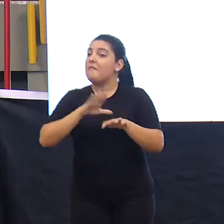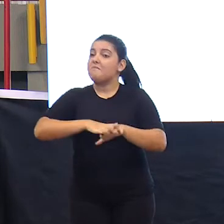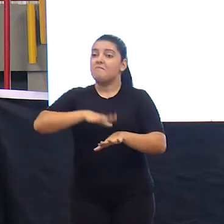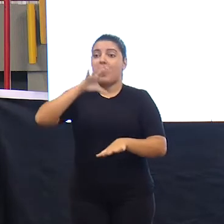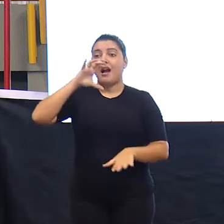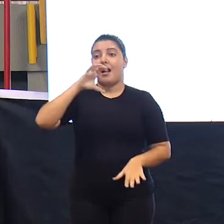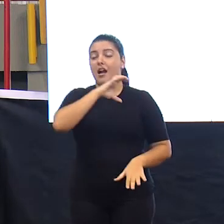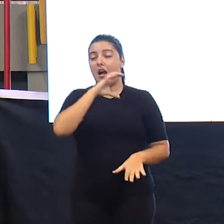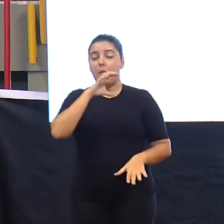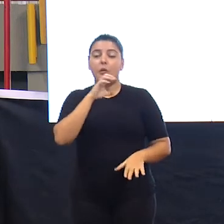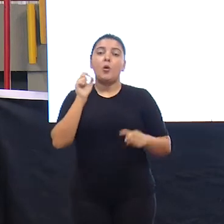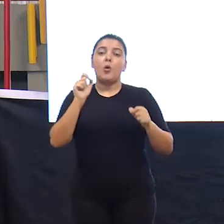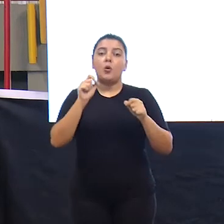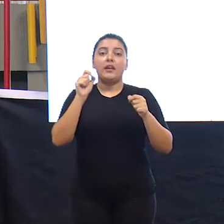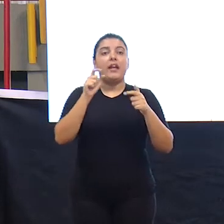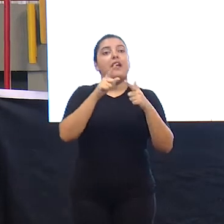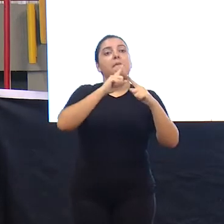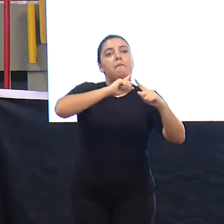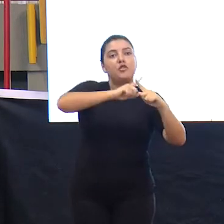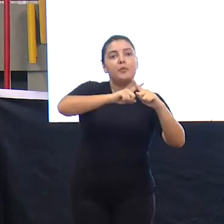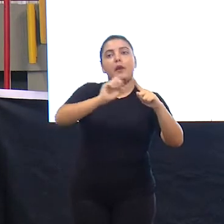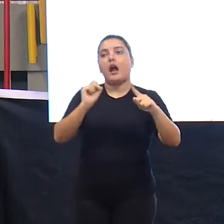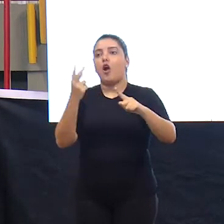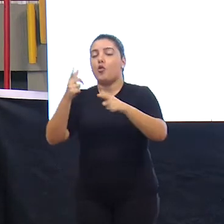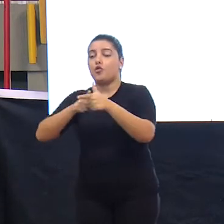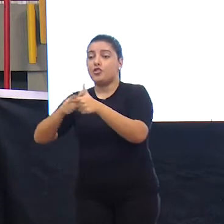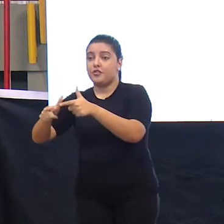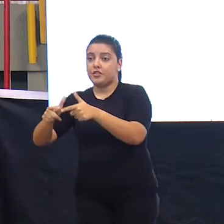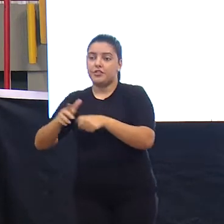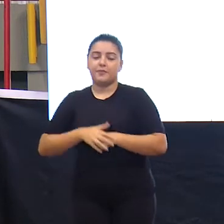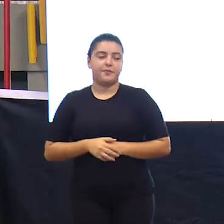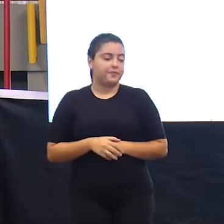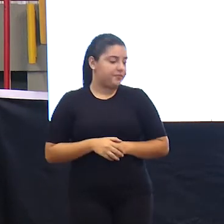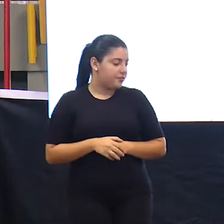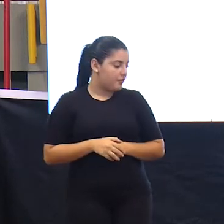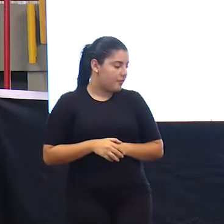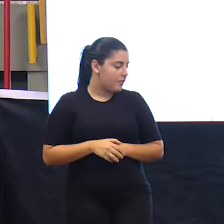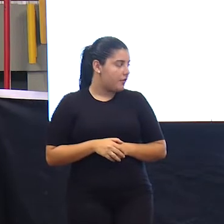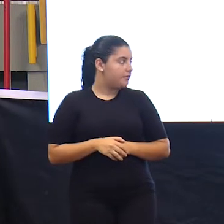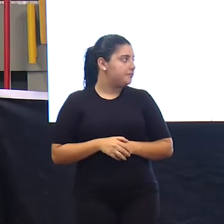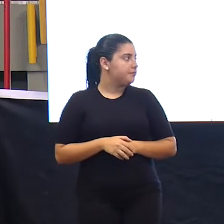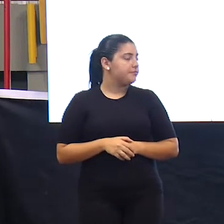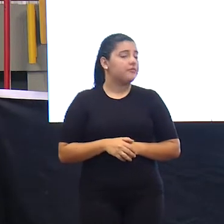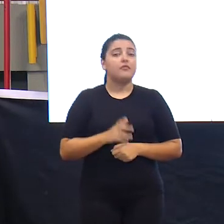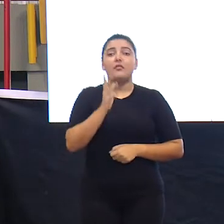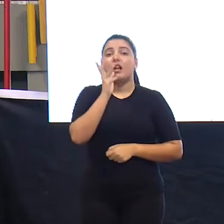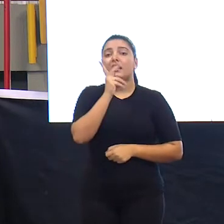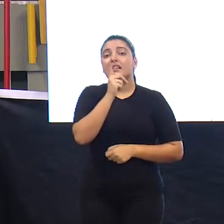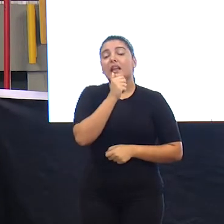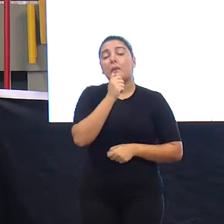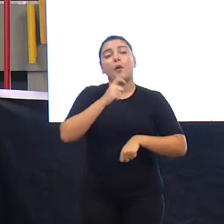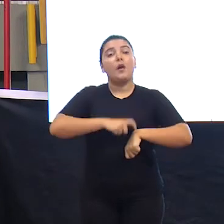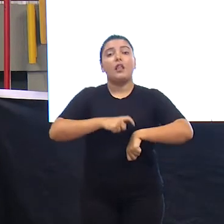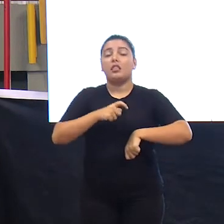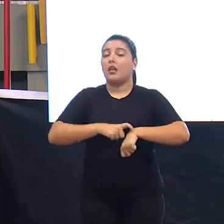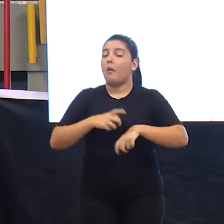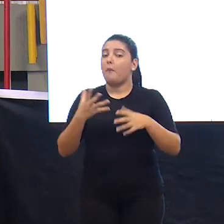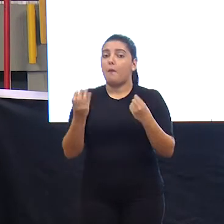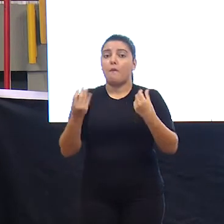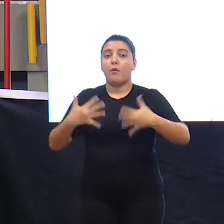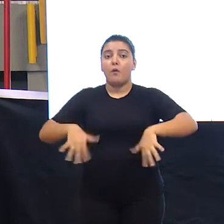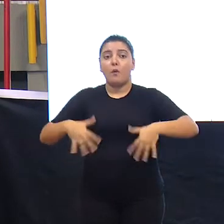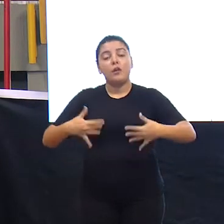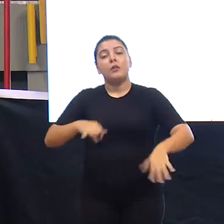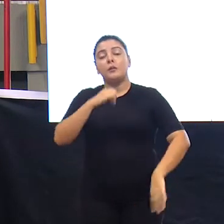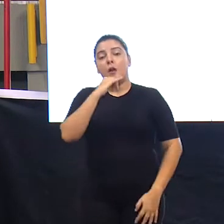rápido do que eu executar um produto. Produto e divisão demora muito mais tempo.